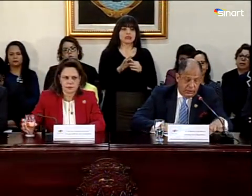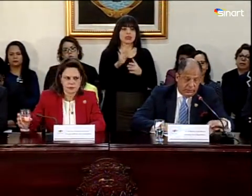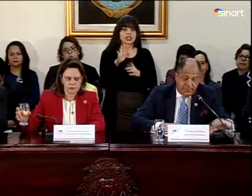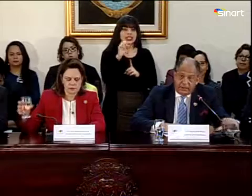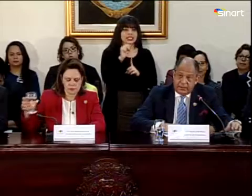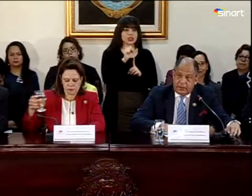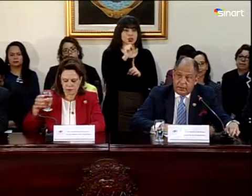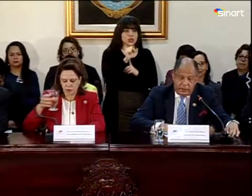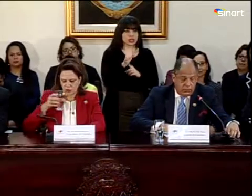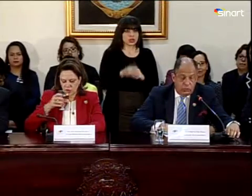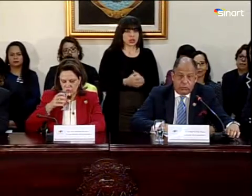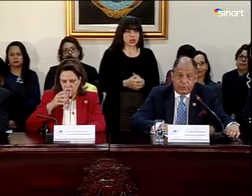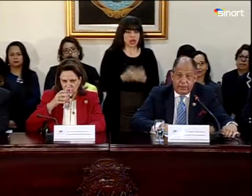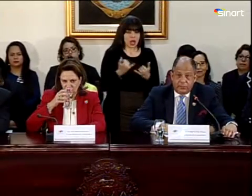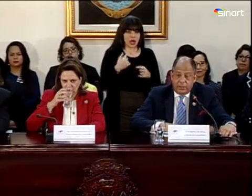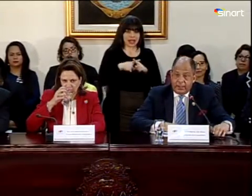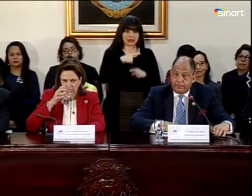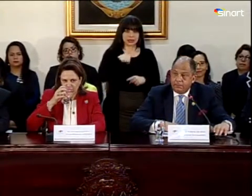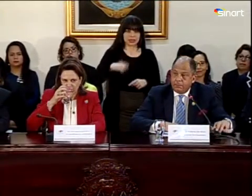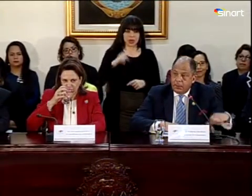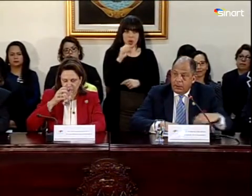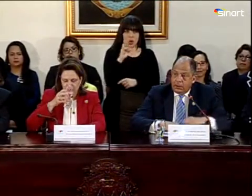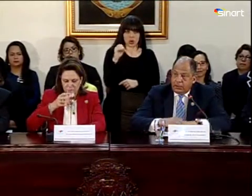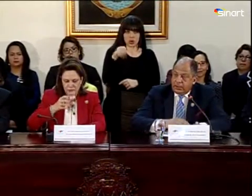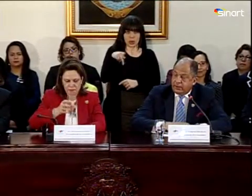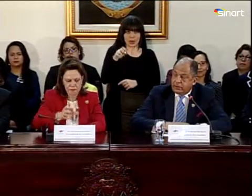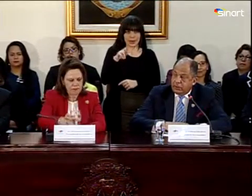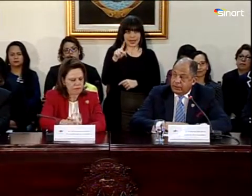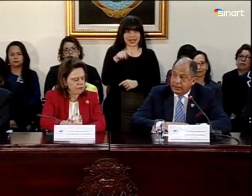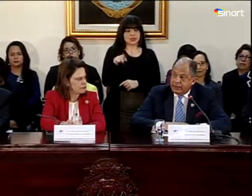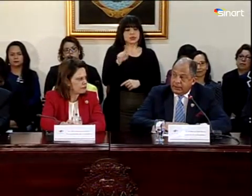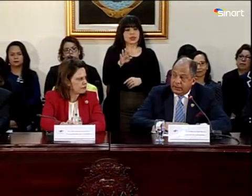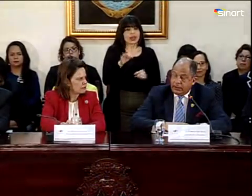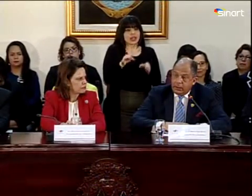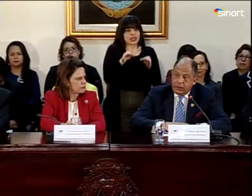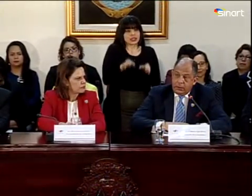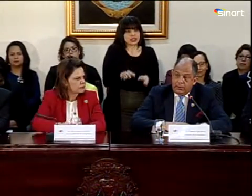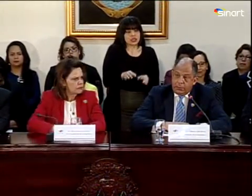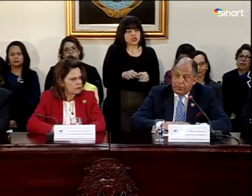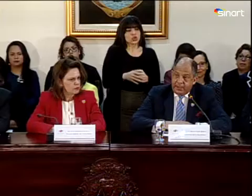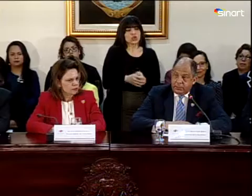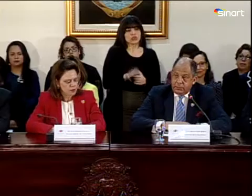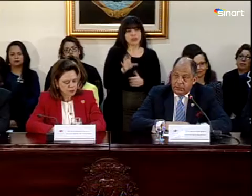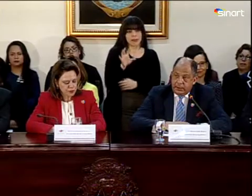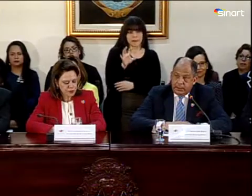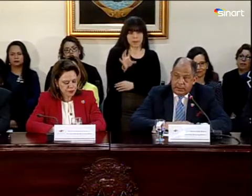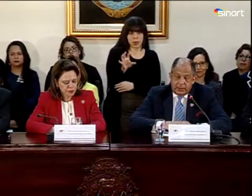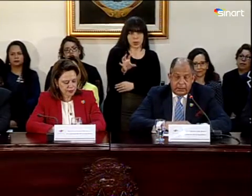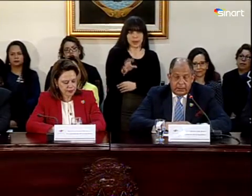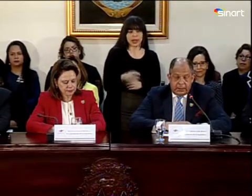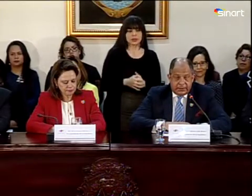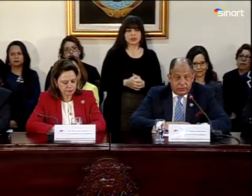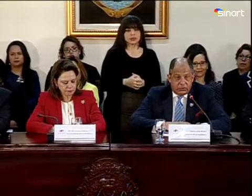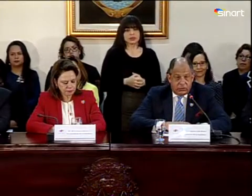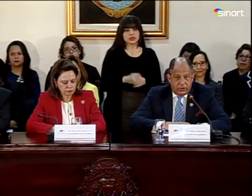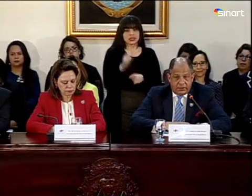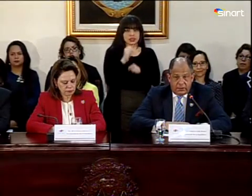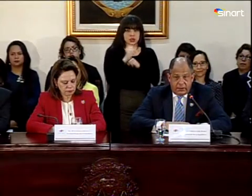del hoy expresidente don Otto Pérez Molina. Es una decisión enteramente propia de